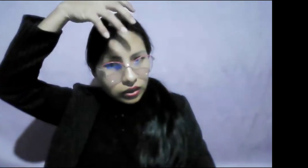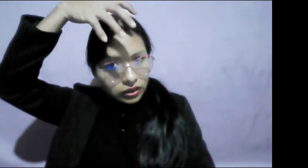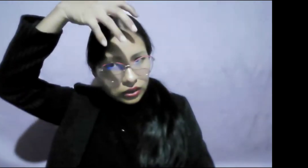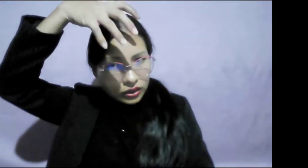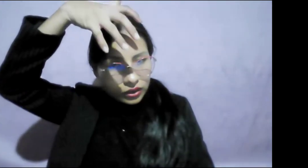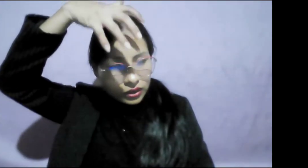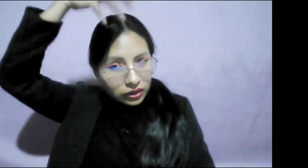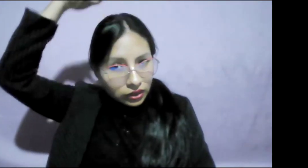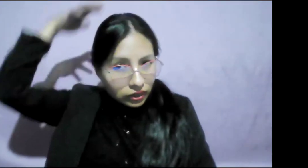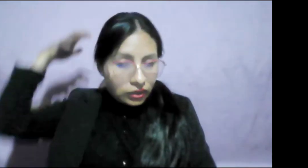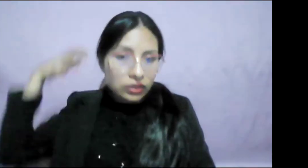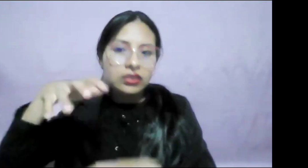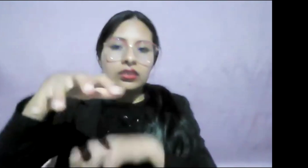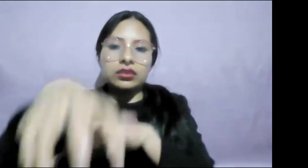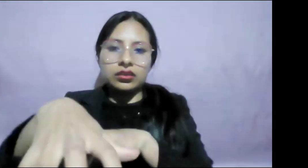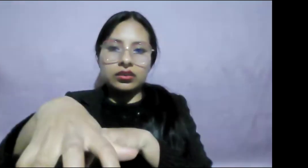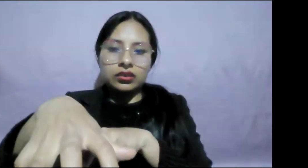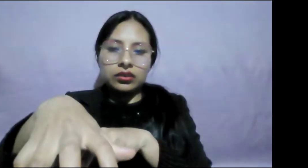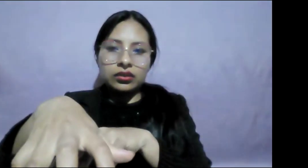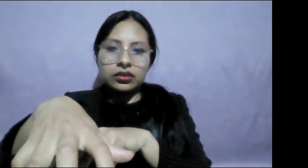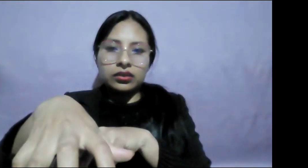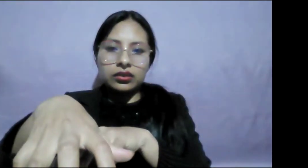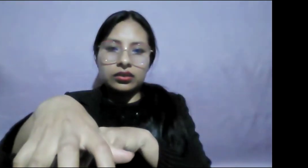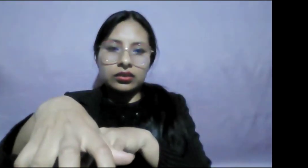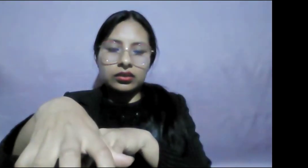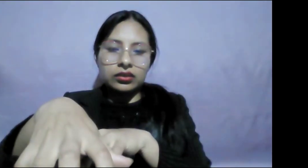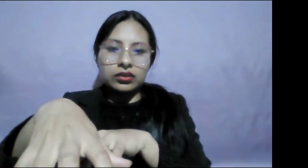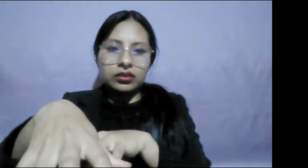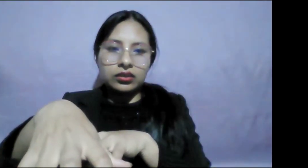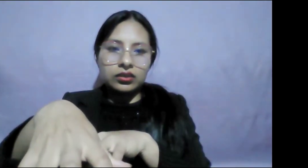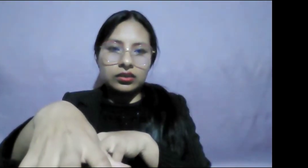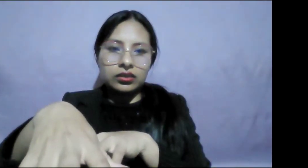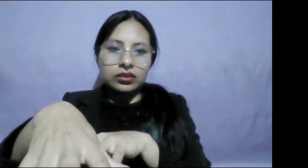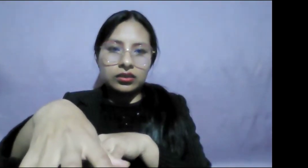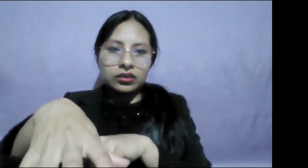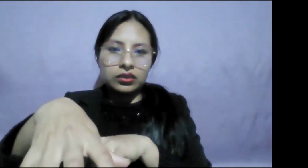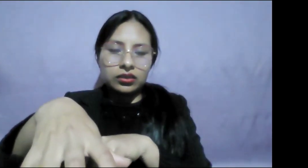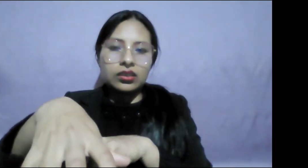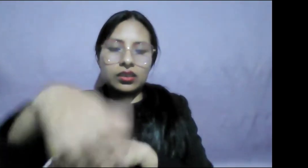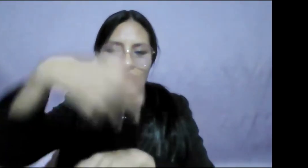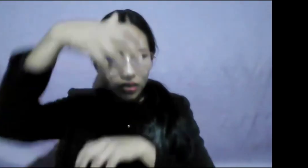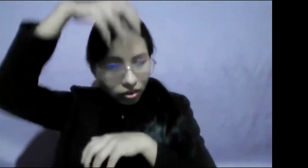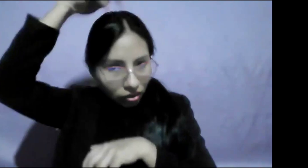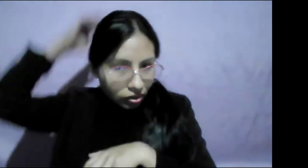no como la melena cuando hemos hecho León no algunos